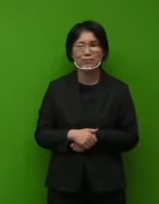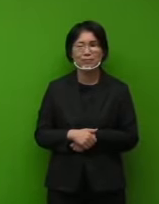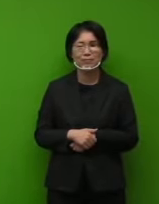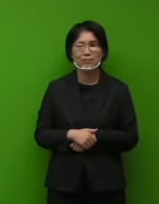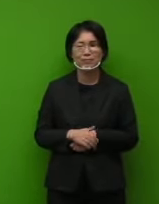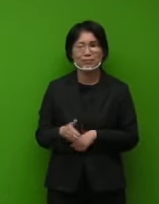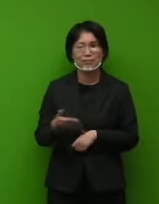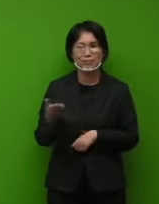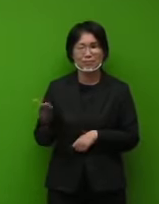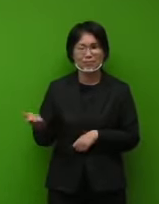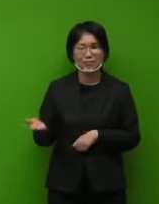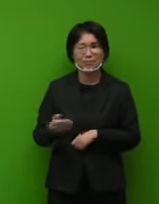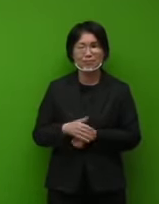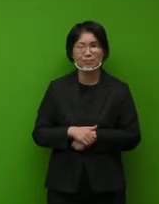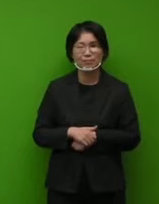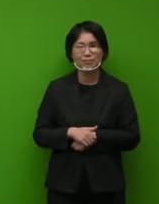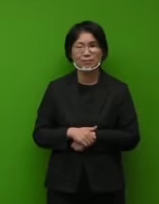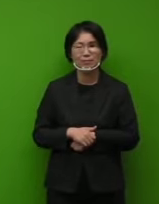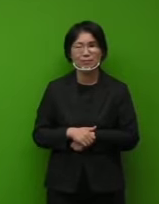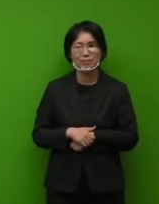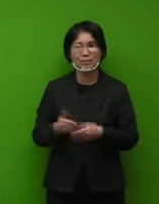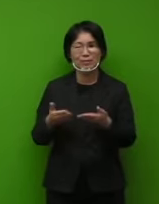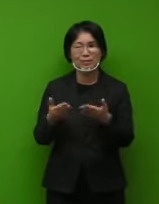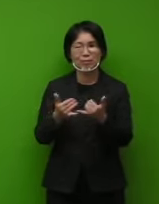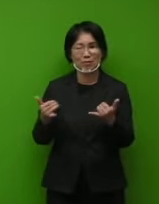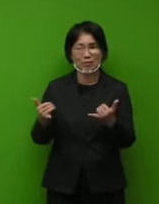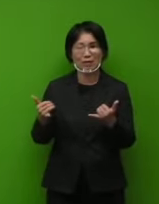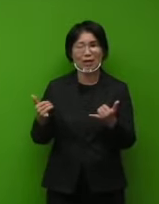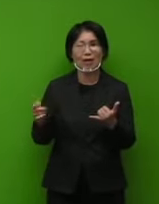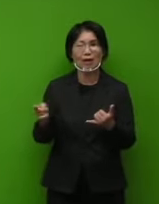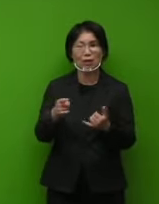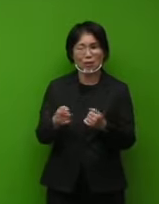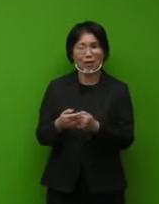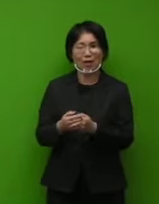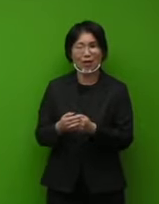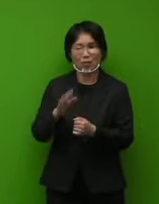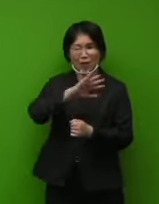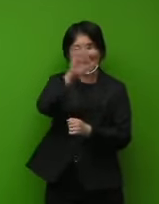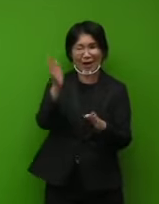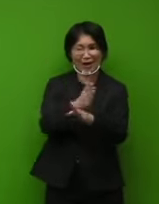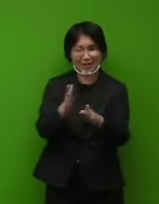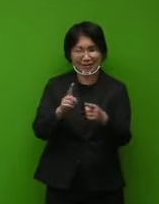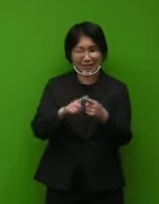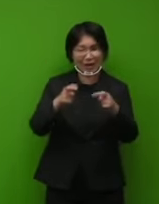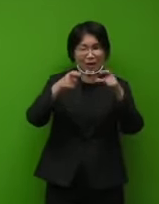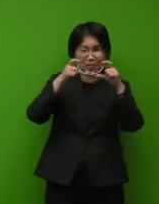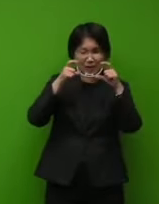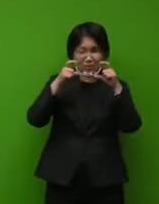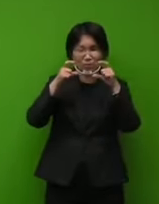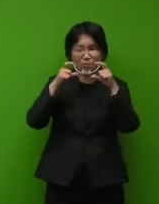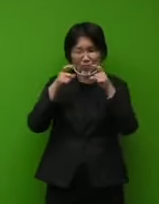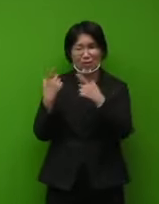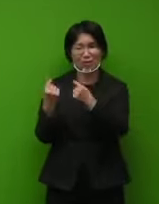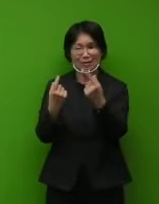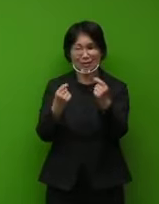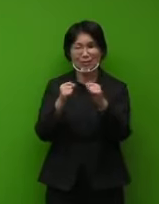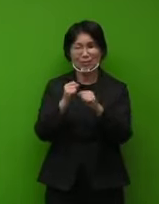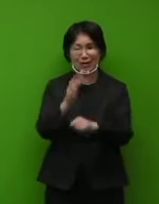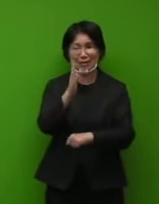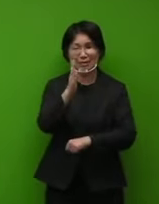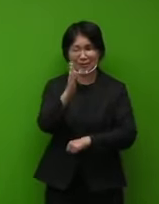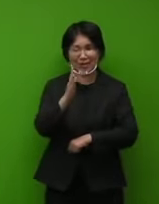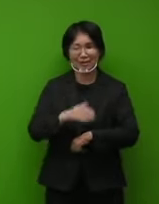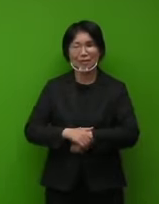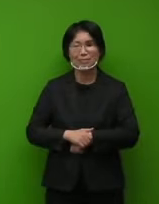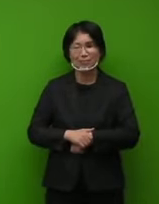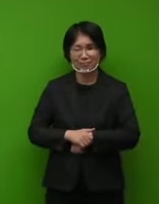次のページ、事業者の方々、先ほど申し上げました換気、マスクですね、今これをしっかりとやっていただきたいということ